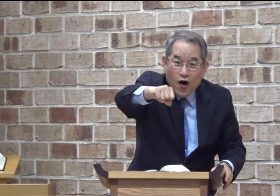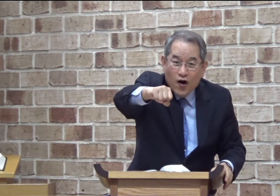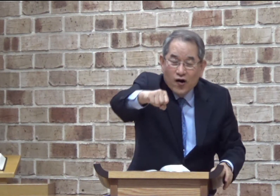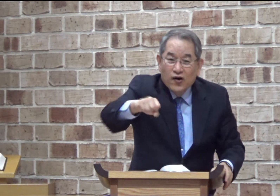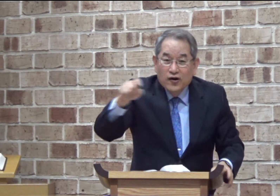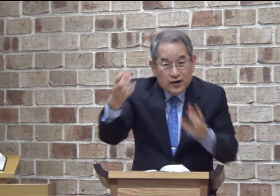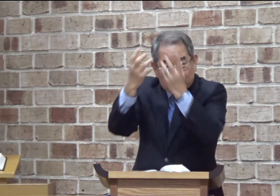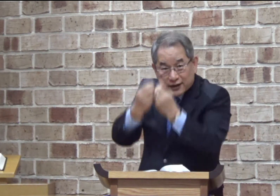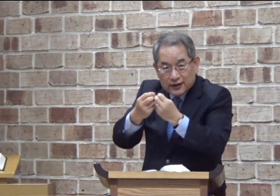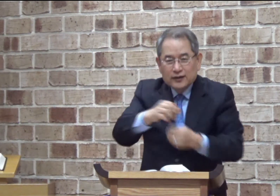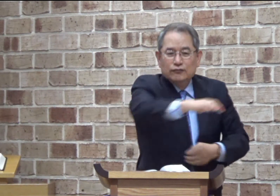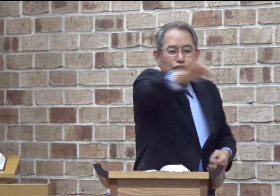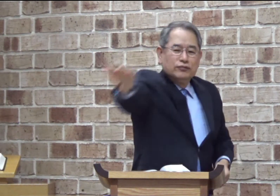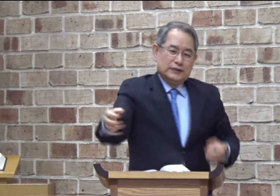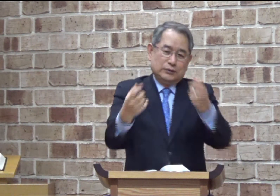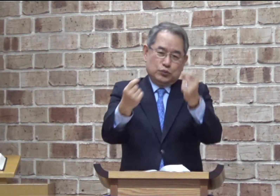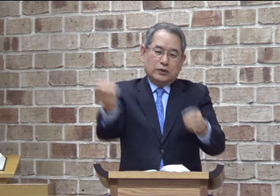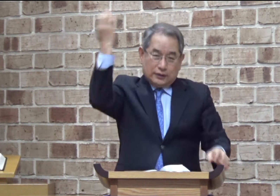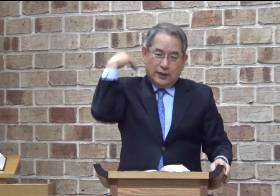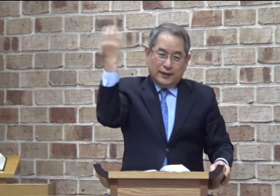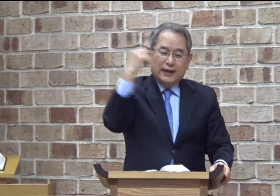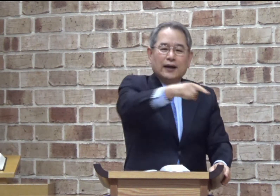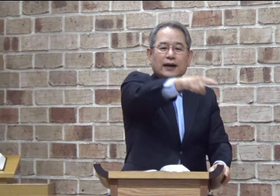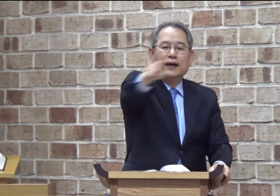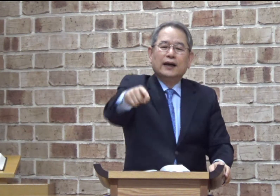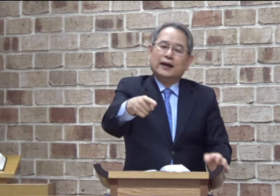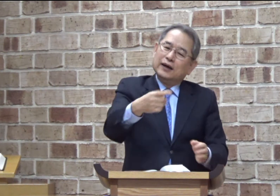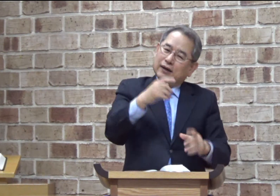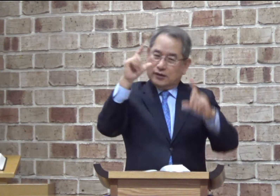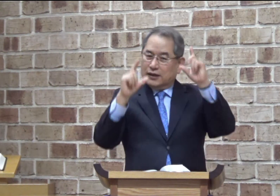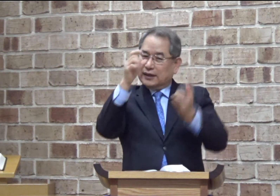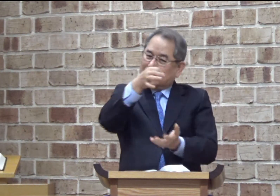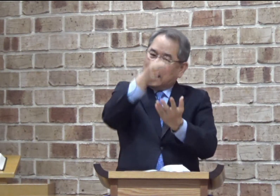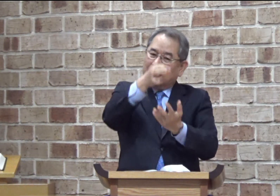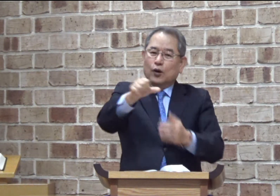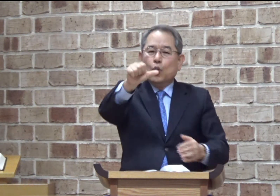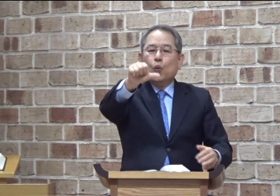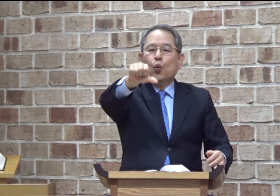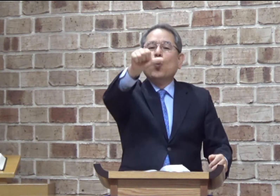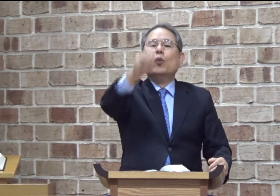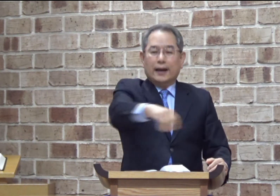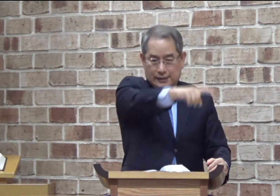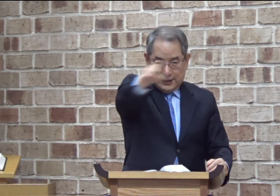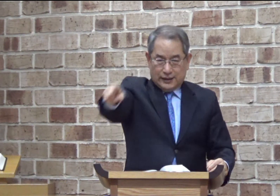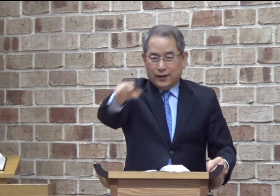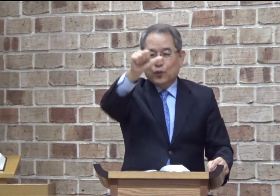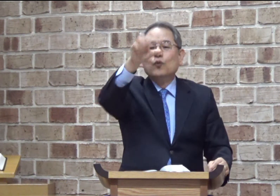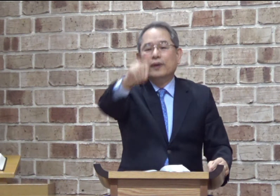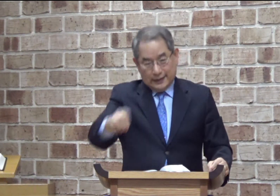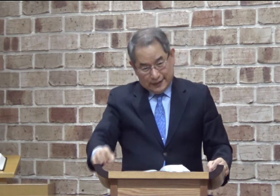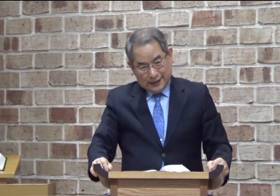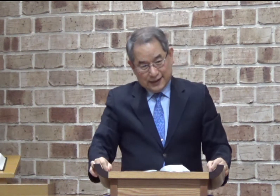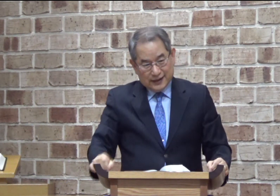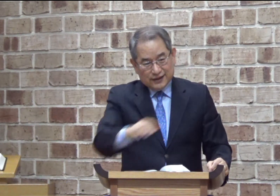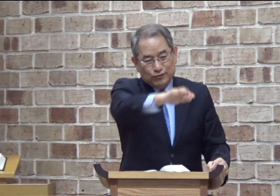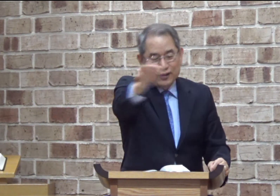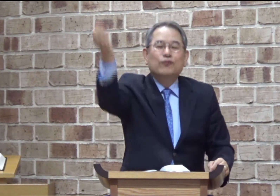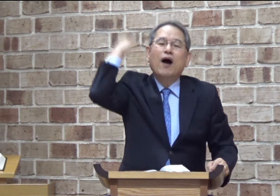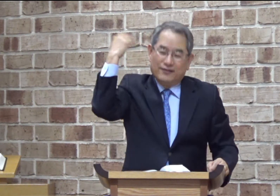10억에 팔았습니다. 우리도 가능합니다. 우리의 예전의 모습은 5만 원어치의 값어치밖에